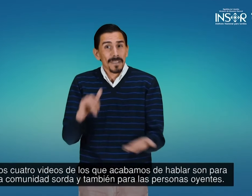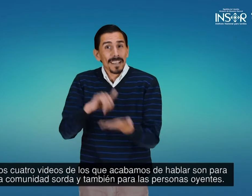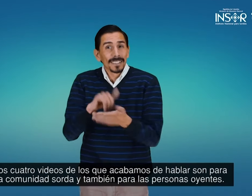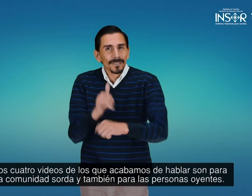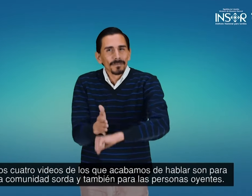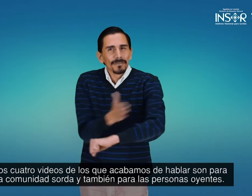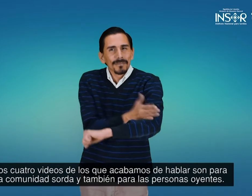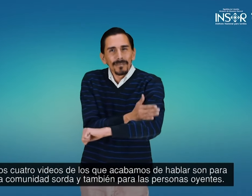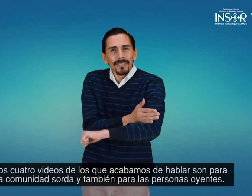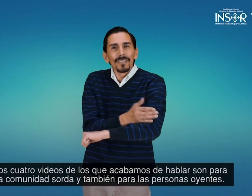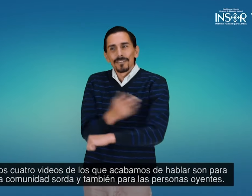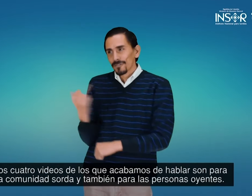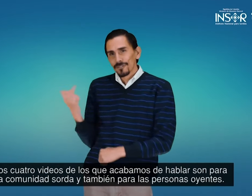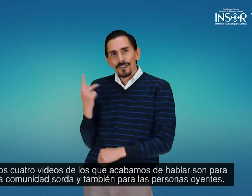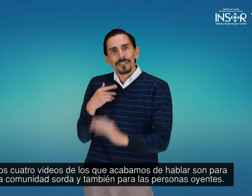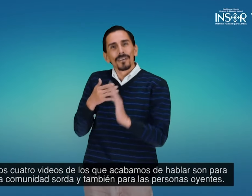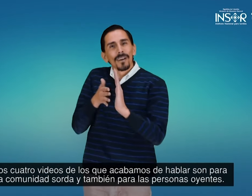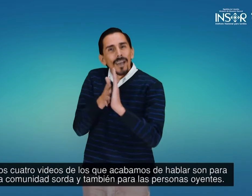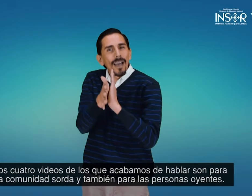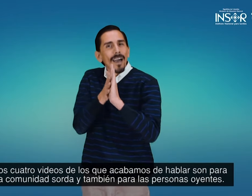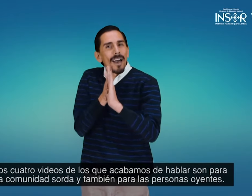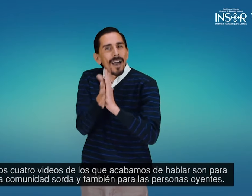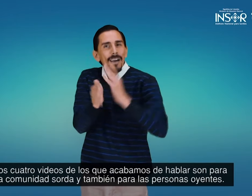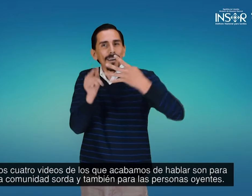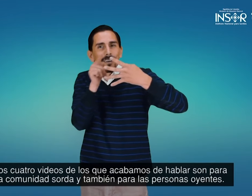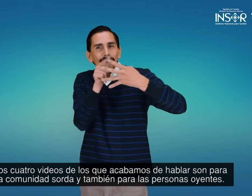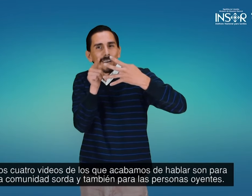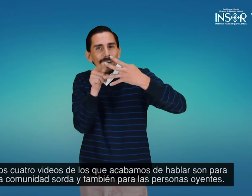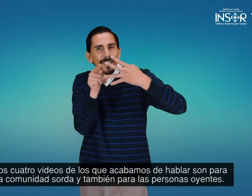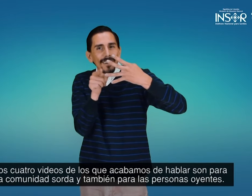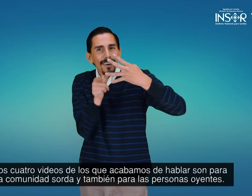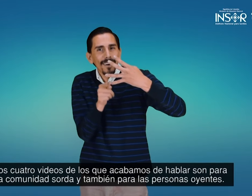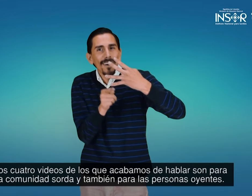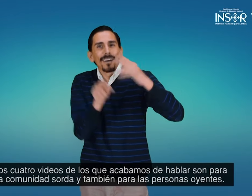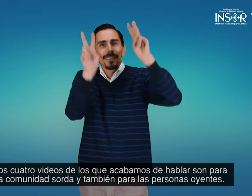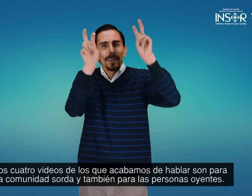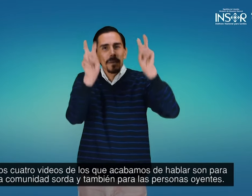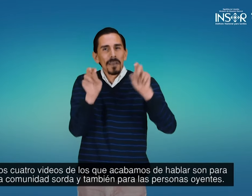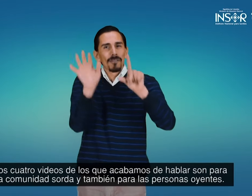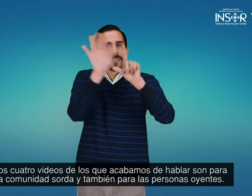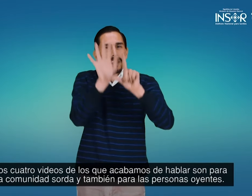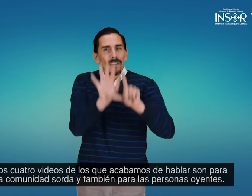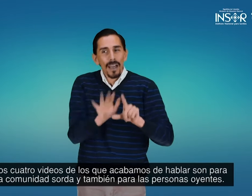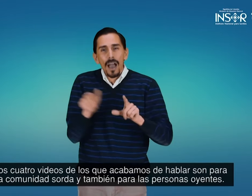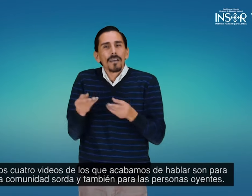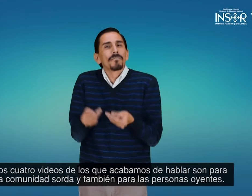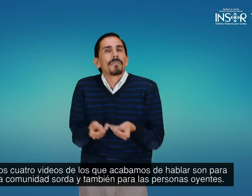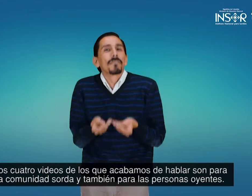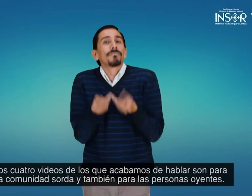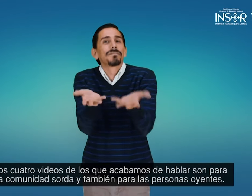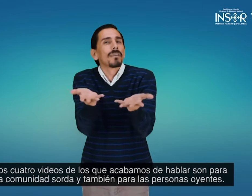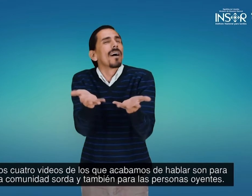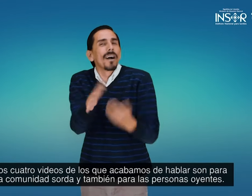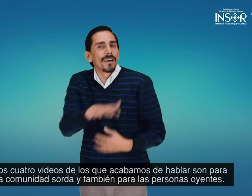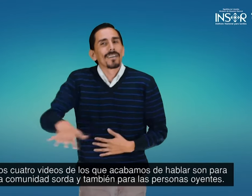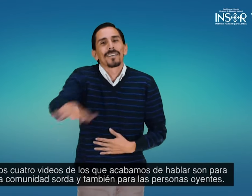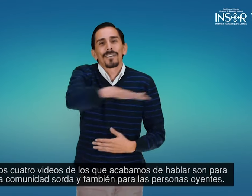Los cuatro videos de los que acabamos de hablar son para la comunidad sorda y